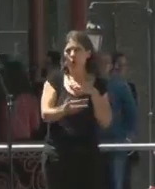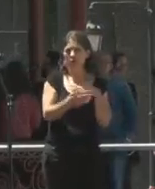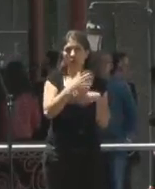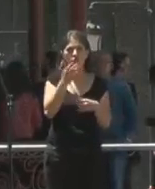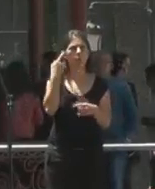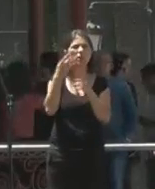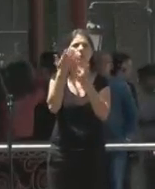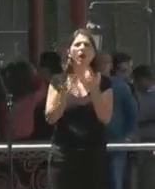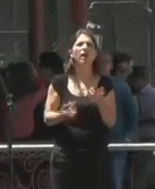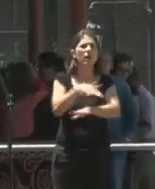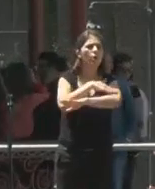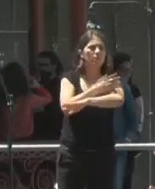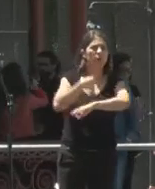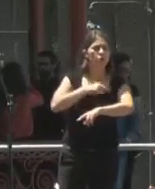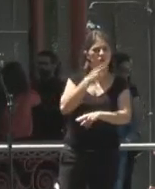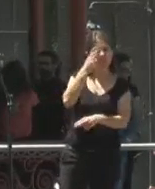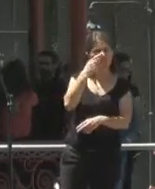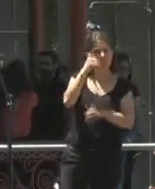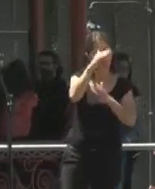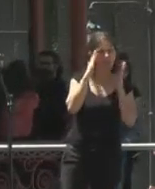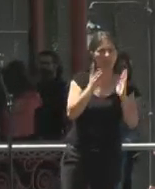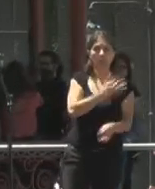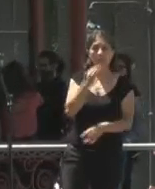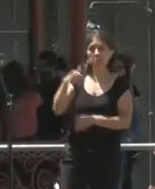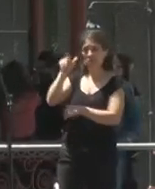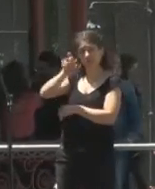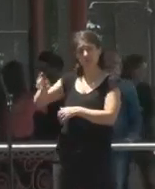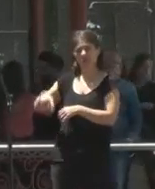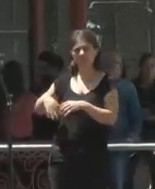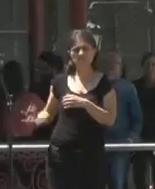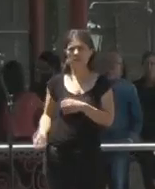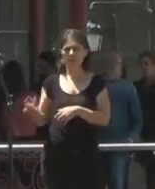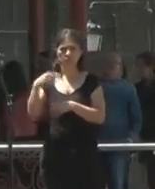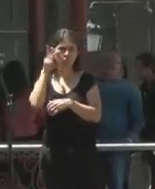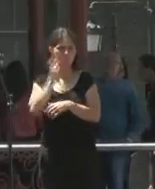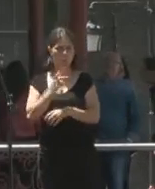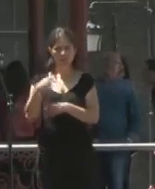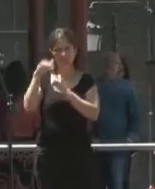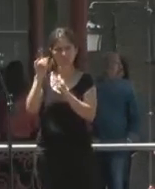un gobierno al servicio de nuestros intereses y no el de los privilegiados. Claro que importa y claro que sois